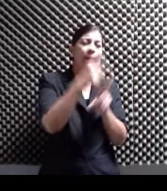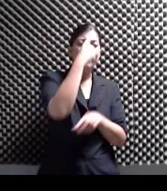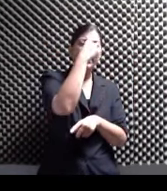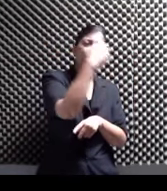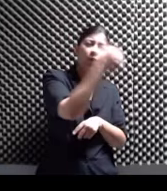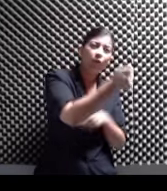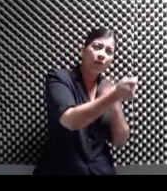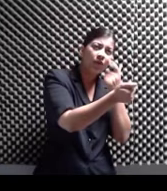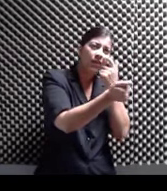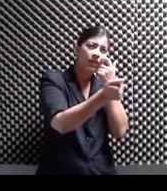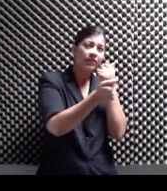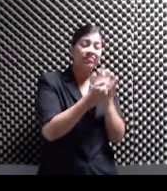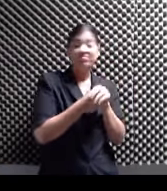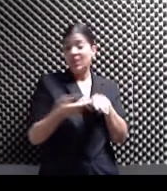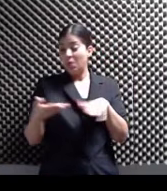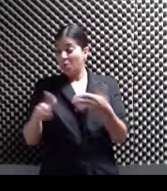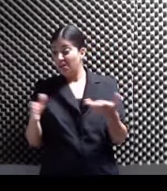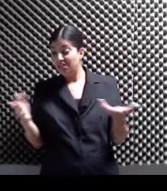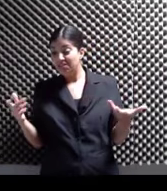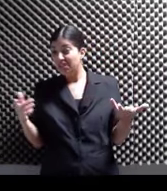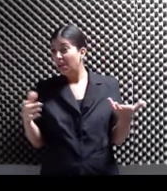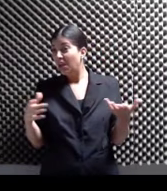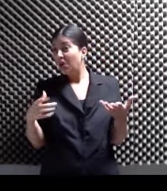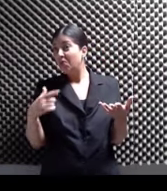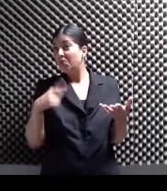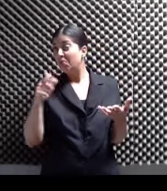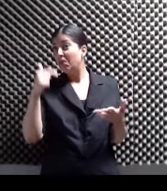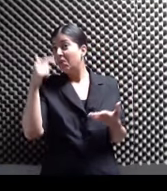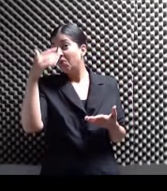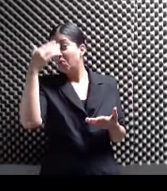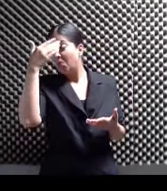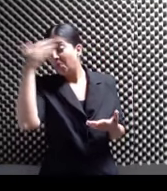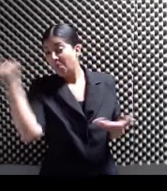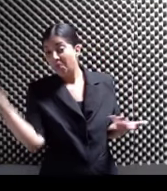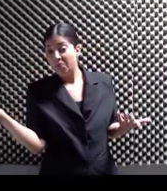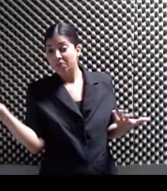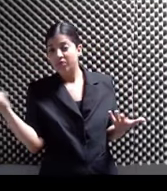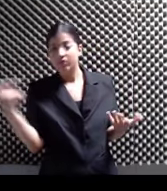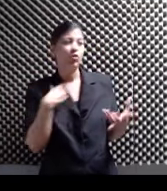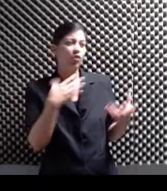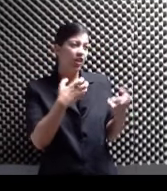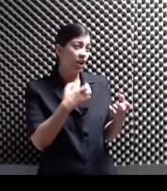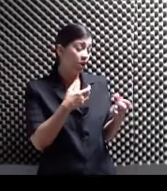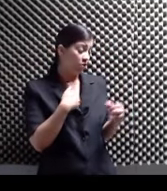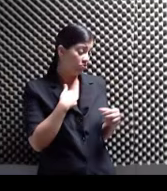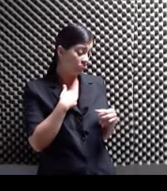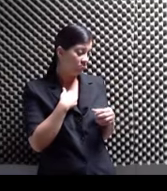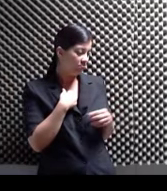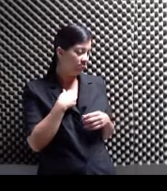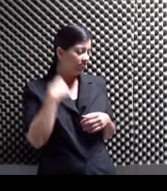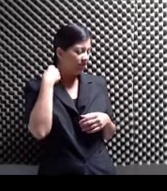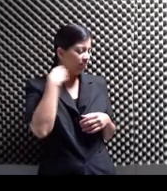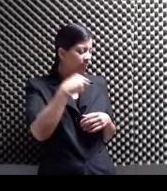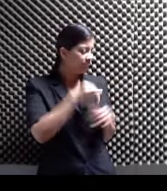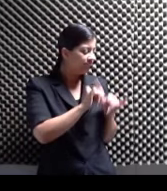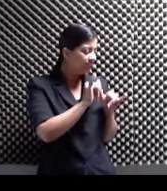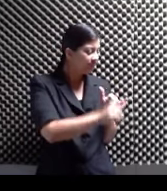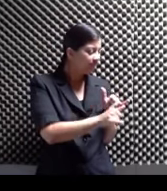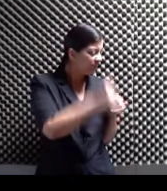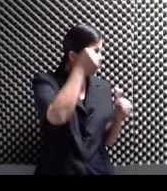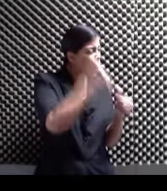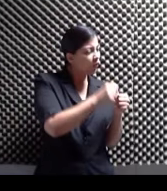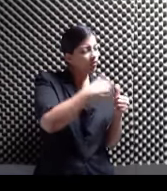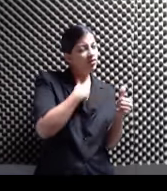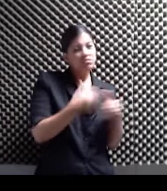muerte, con el deseo de dejar un legado después de la muerte. Pues entonces, por eso pongo esquelares, porque esquela es como el